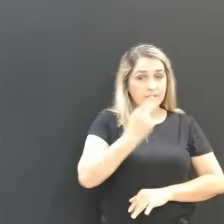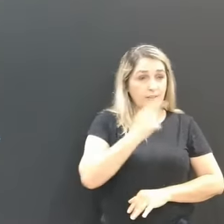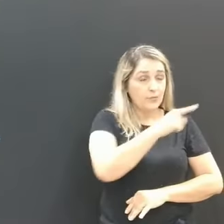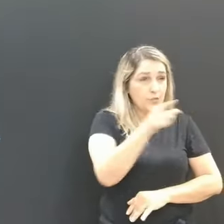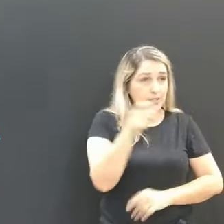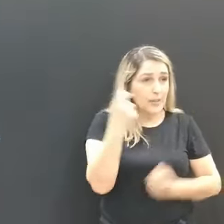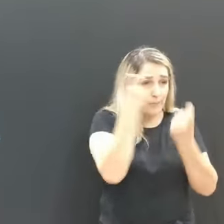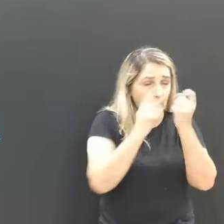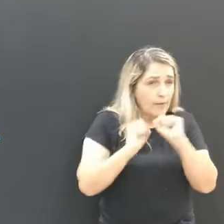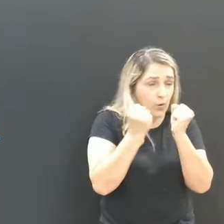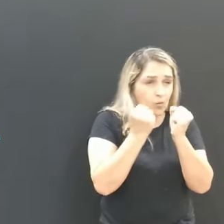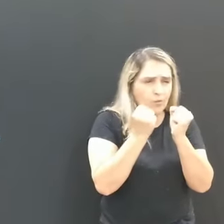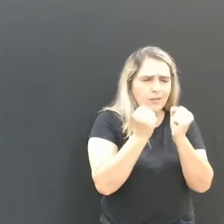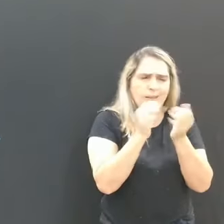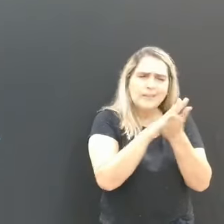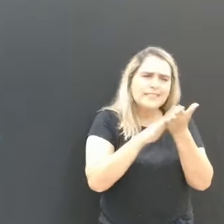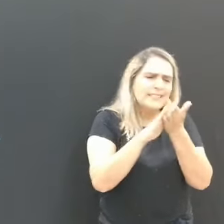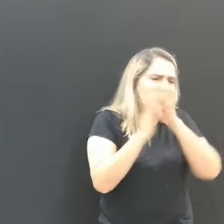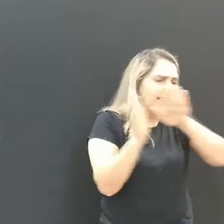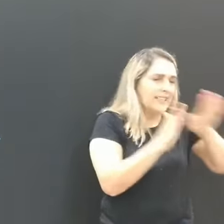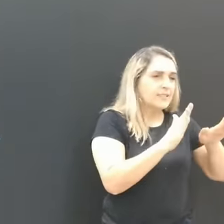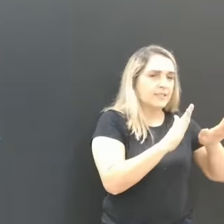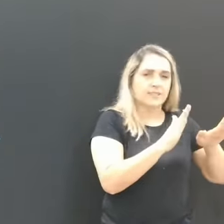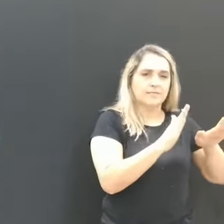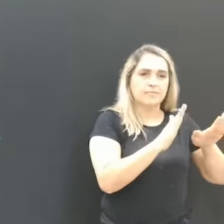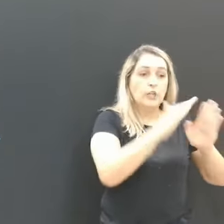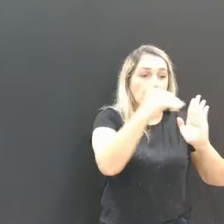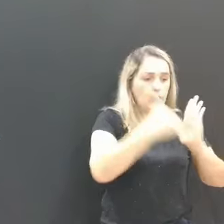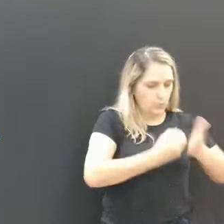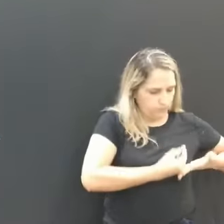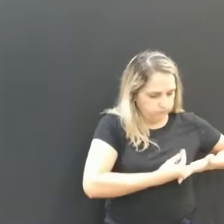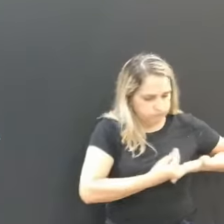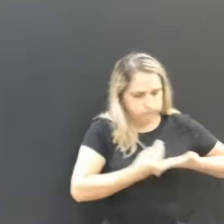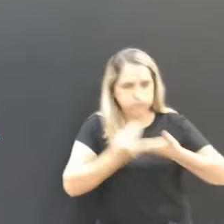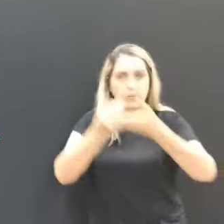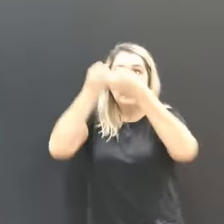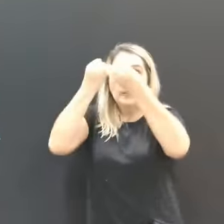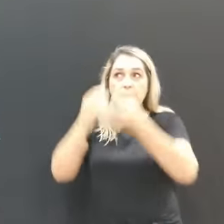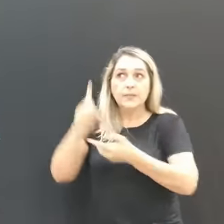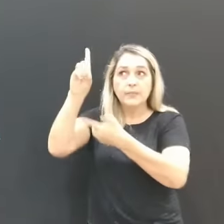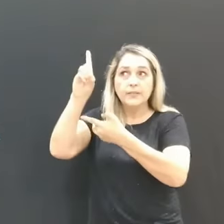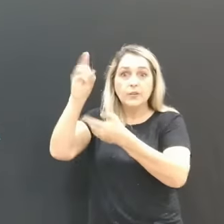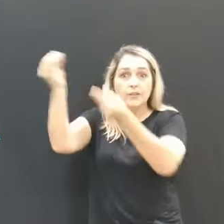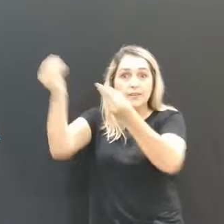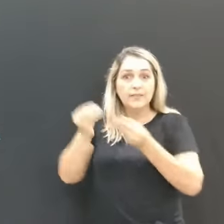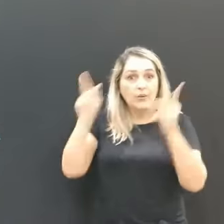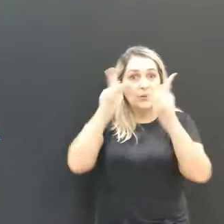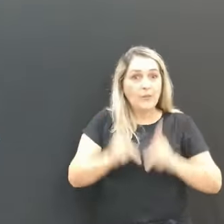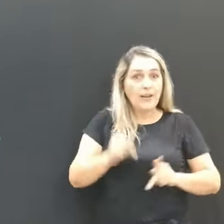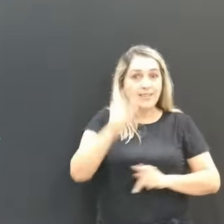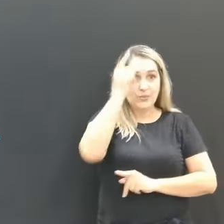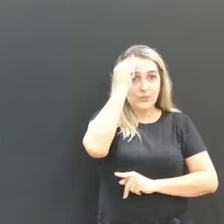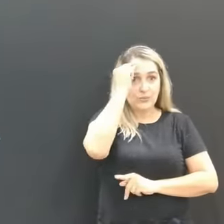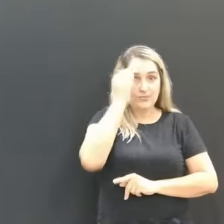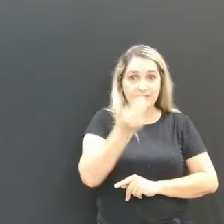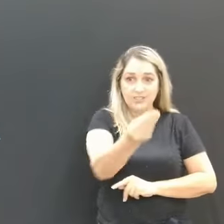Filipenses diz que todas as nossas angústias,